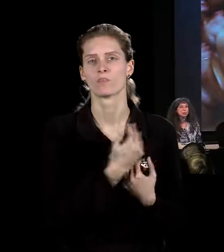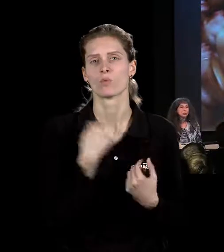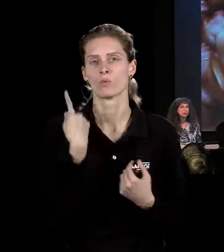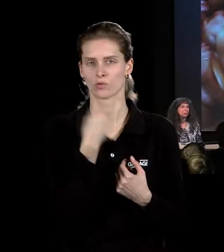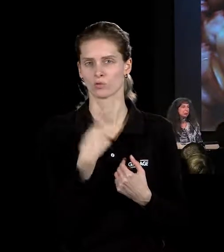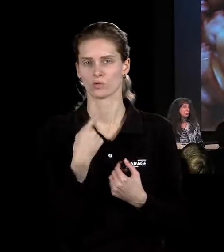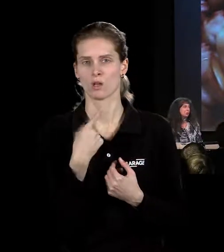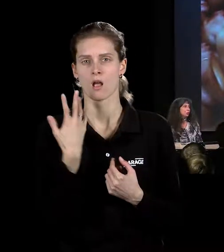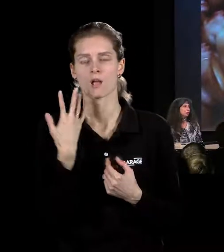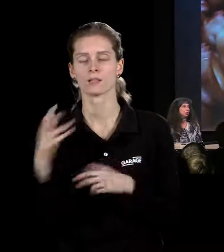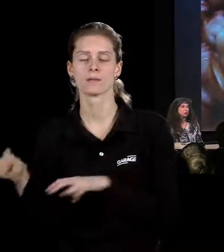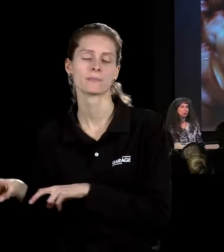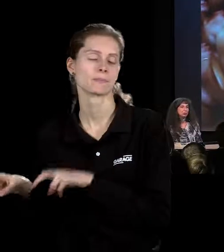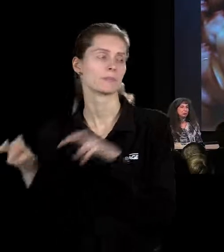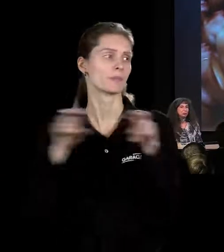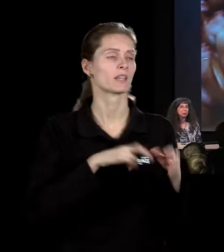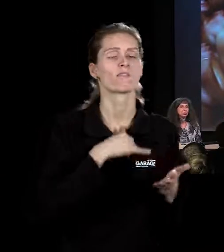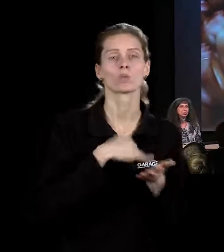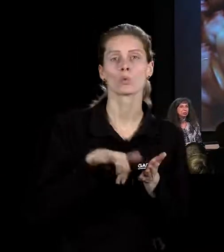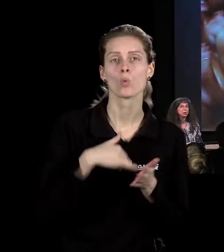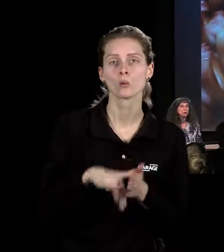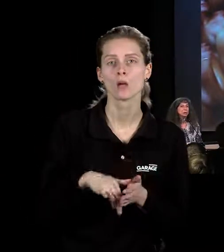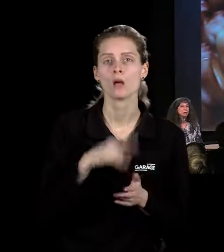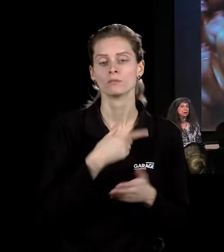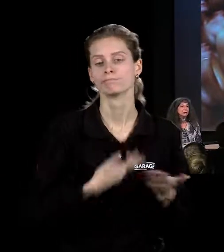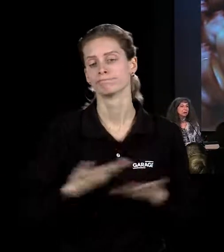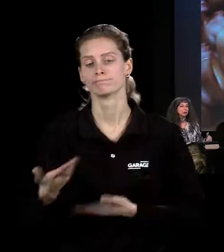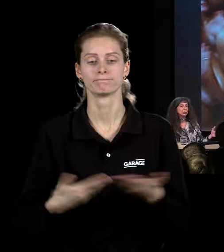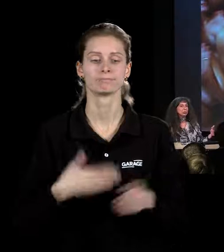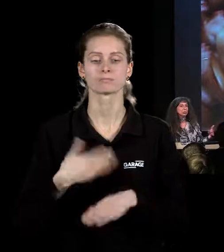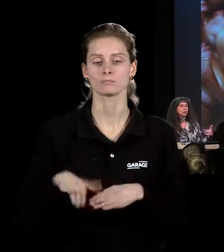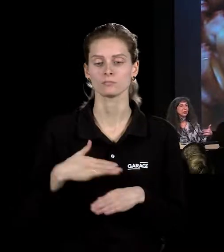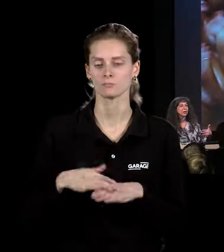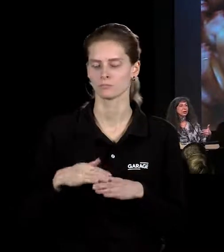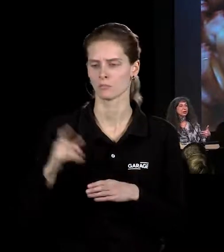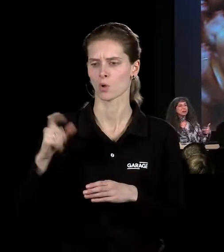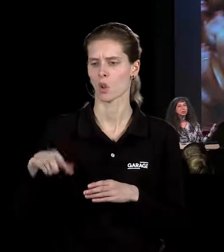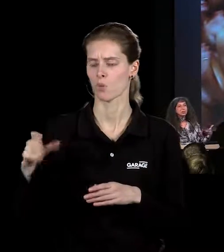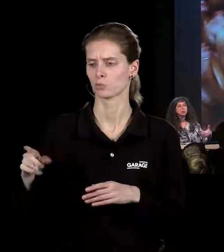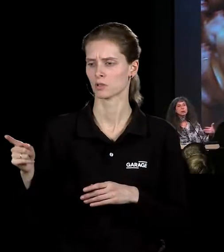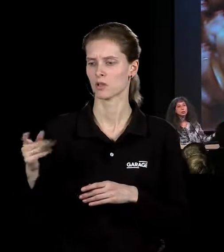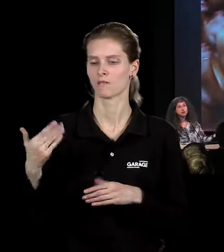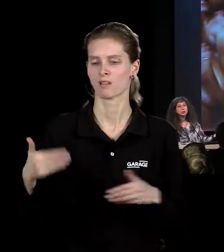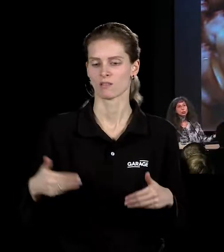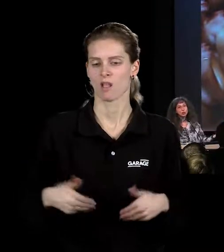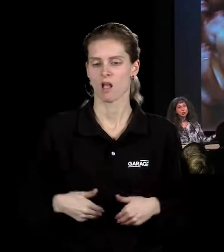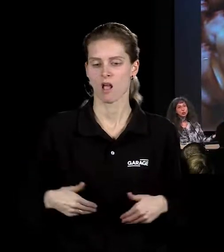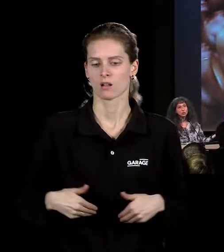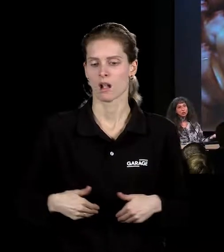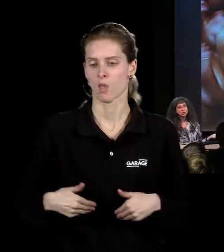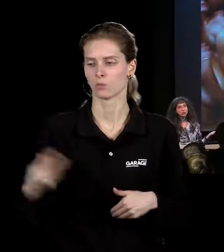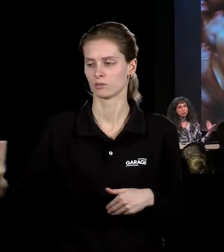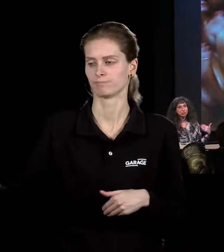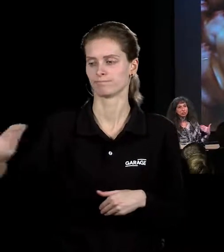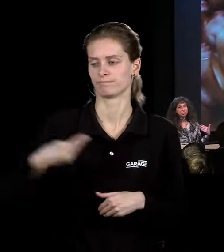только переехал в Нью-Йорк, он там шел по улице, и какие-то люди ему, когда ты, наверное, голодный, да, и дали ему кусок